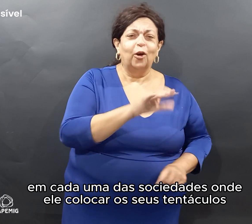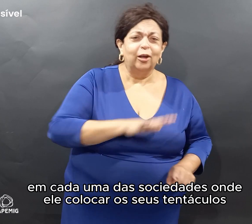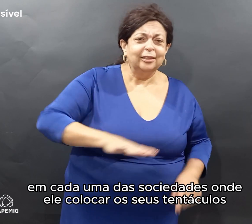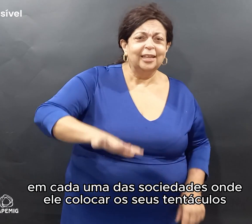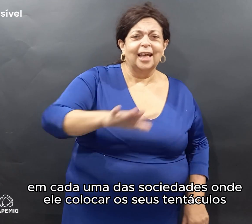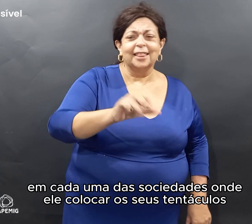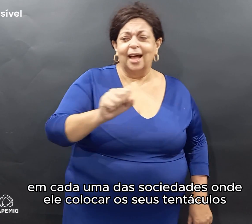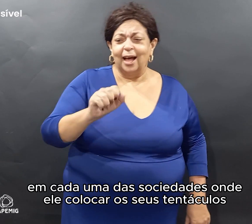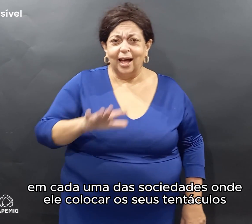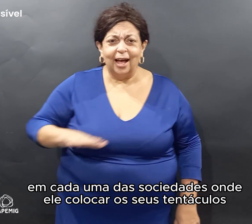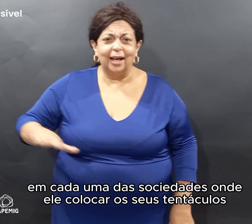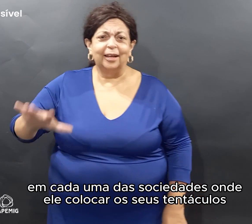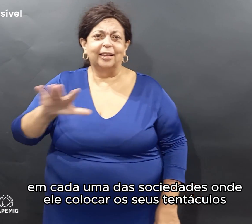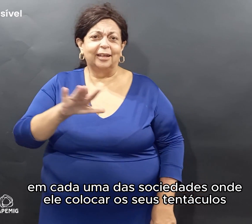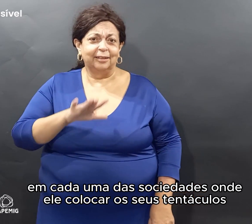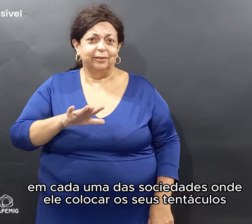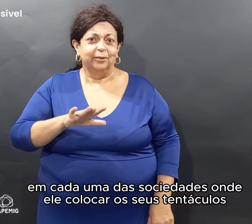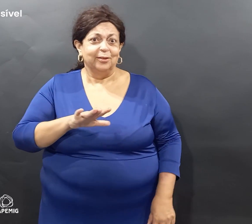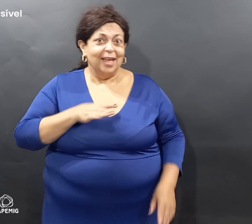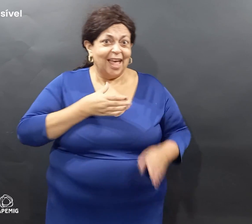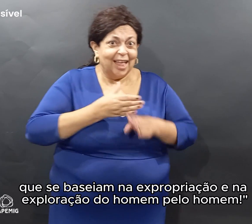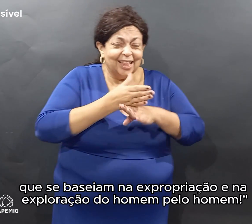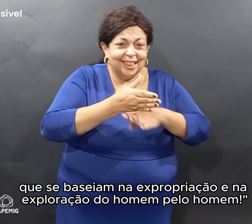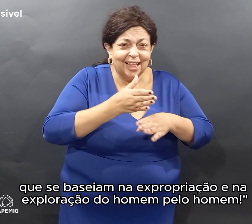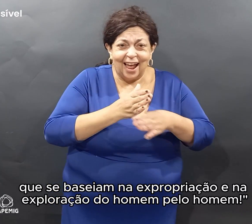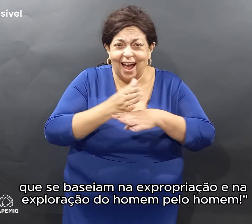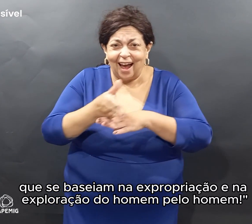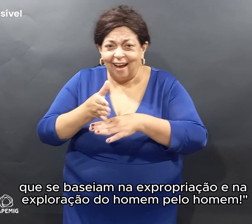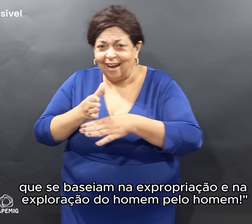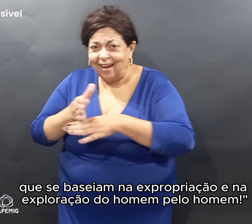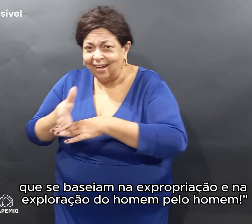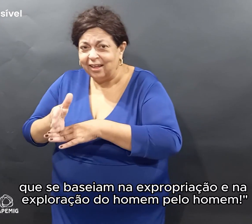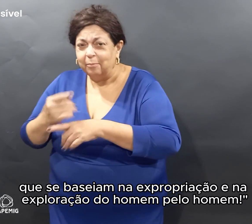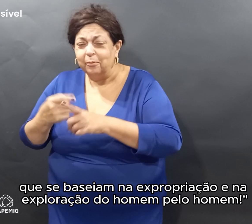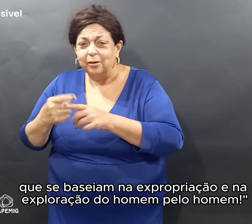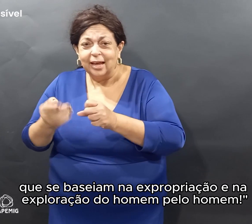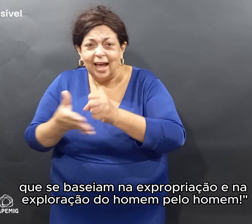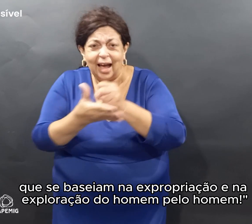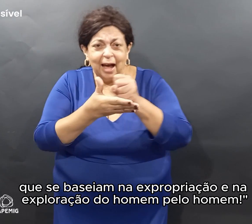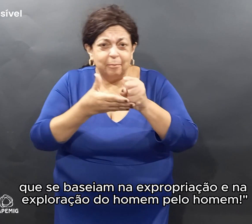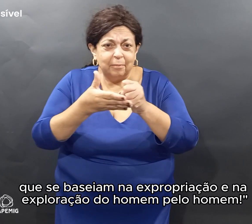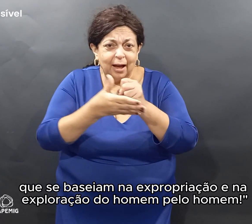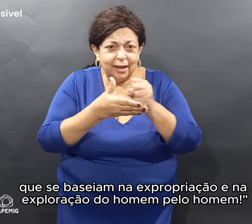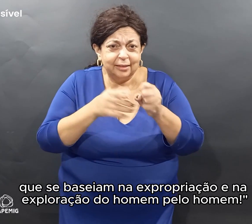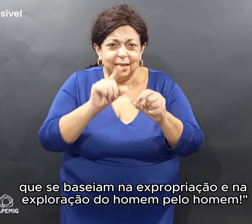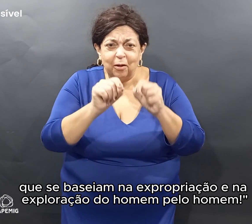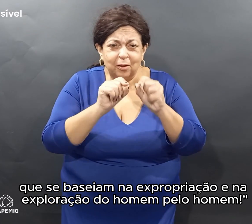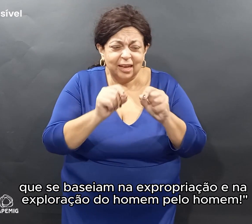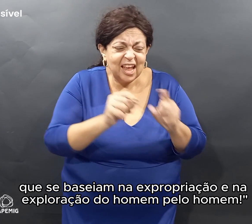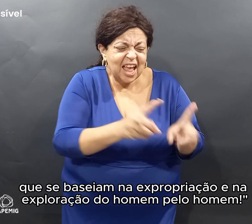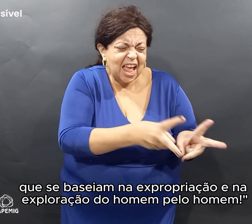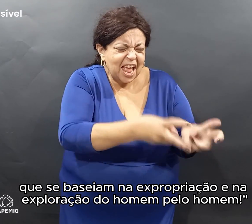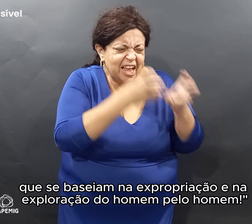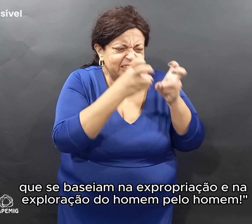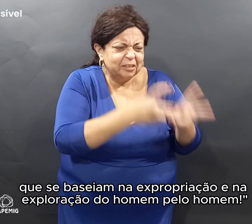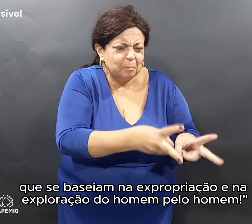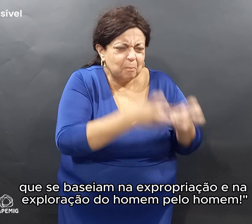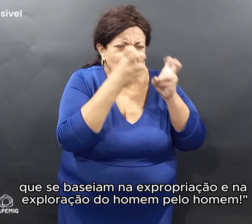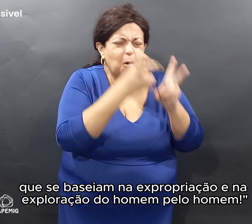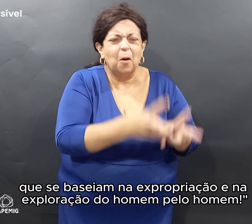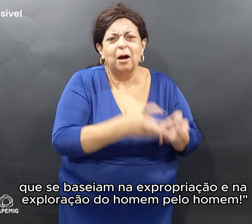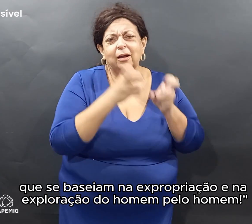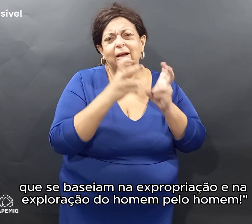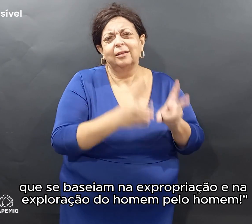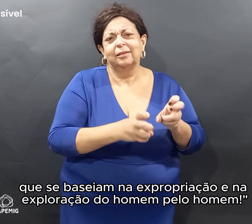ele colocar os seus tentáculos que se baseiam na expropriação e na